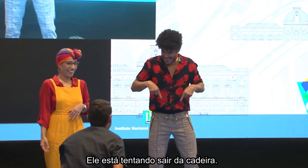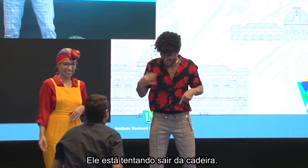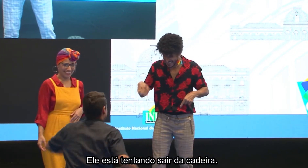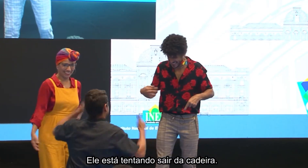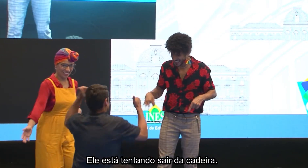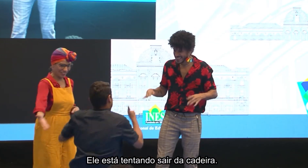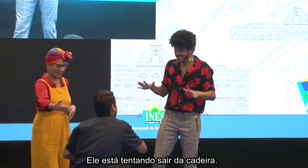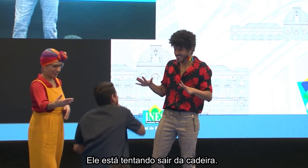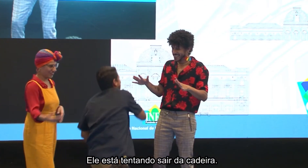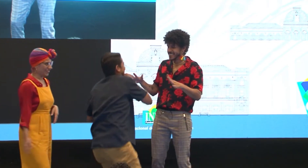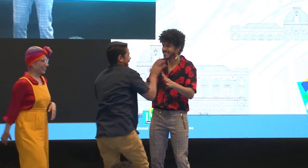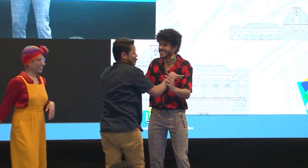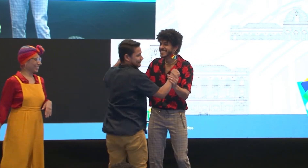da cadeira.